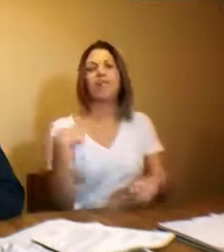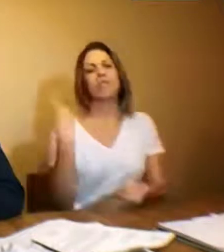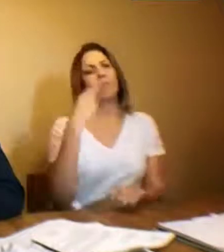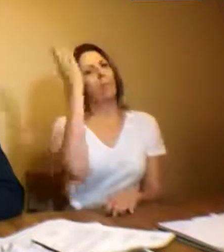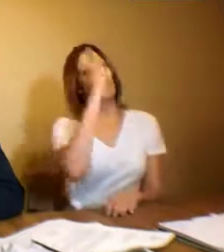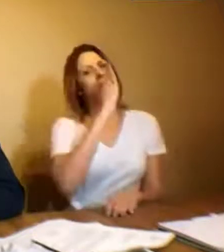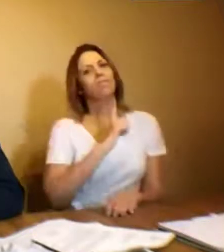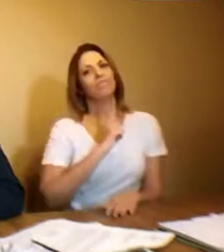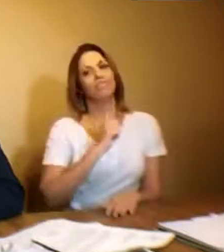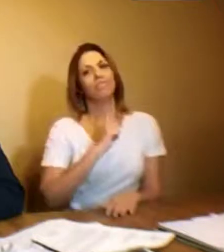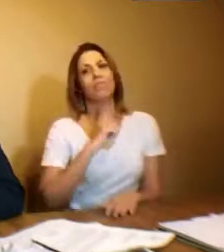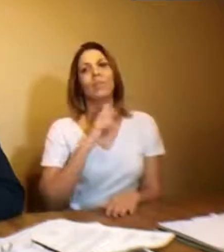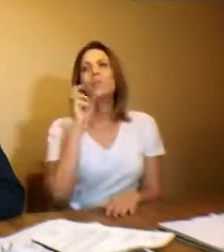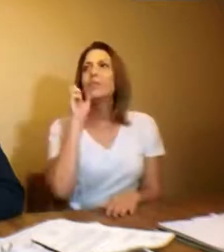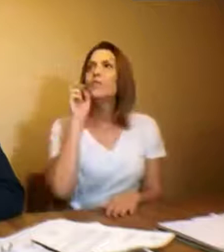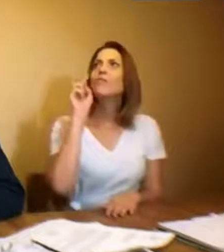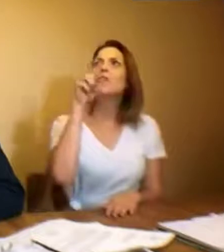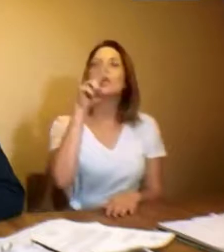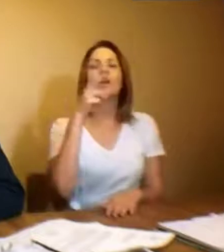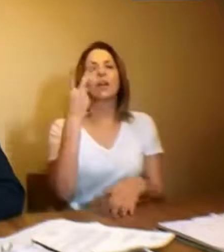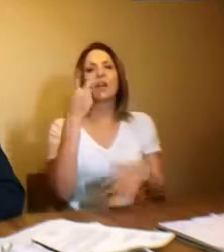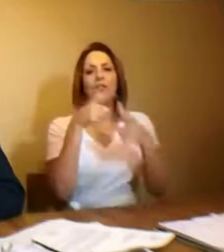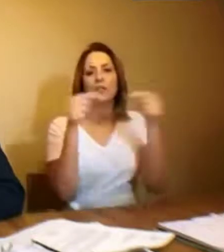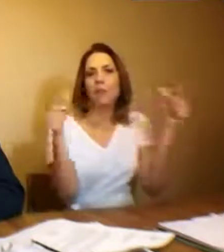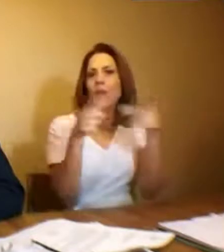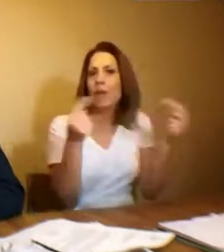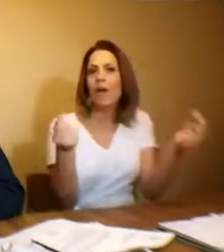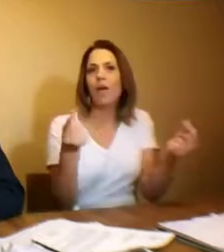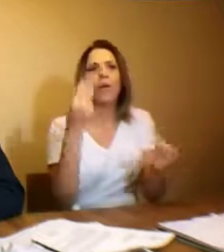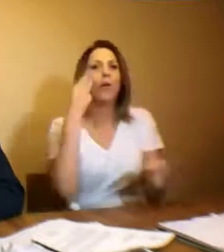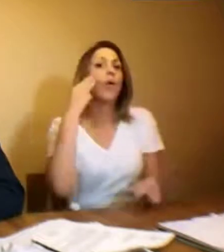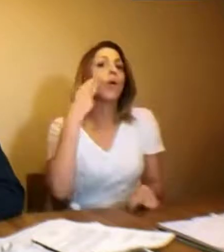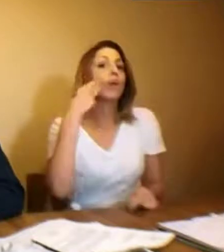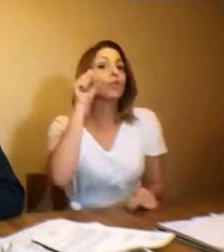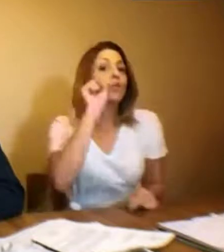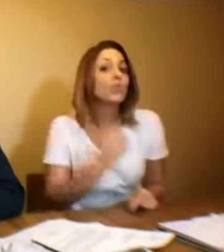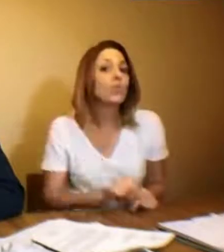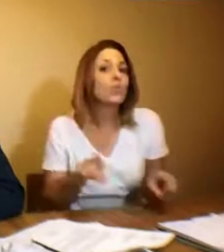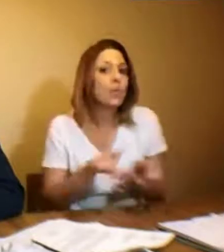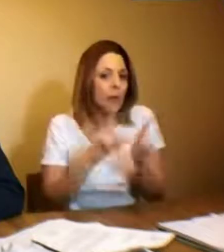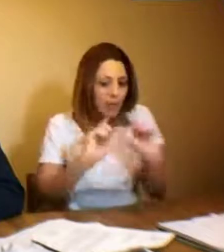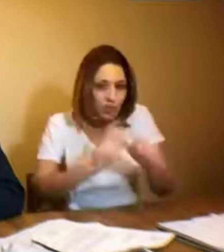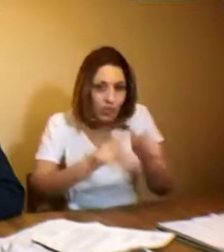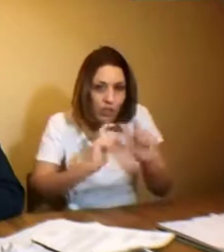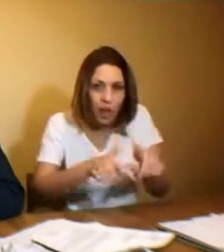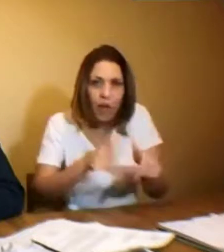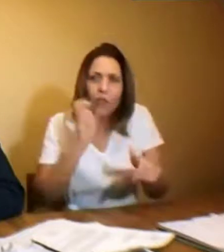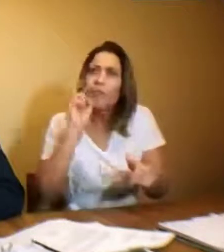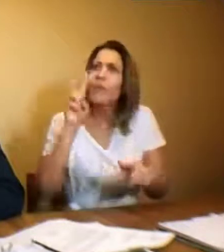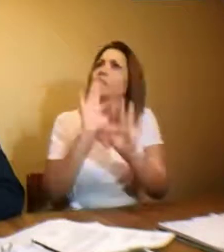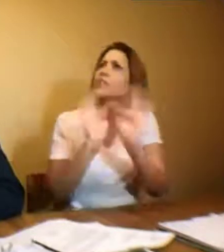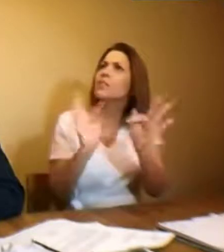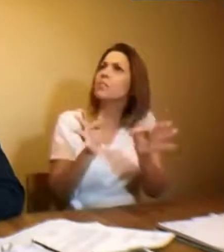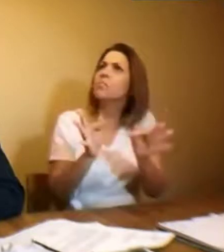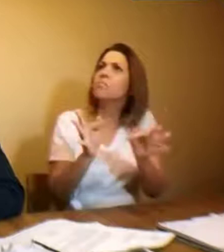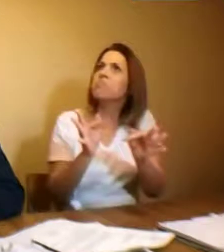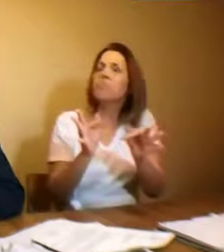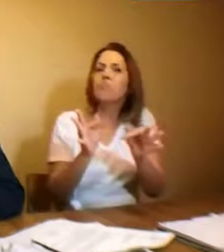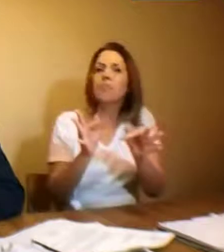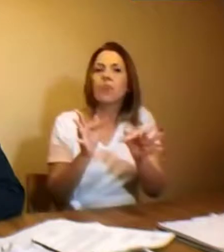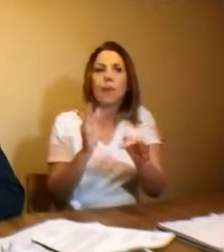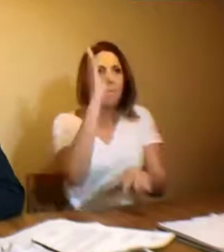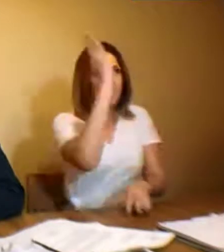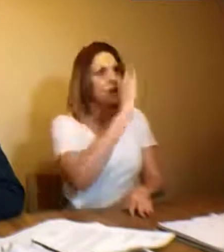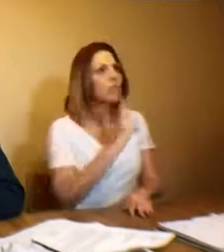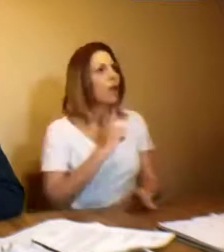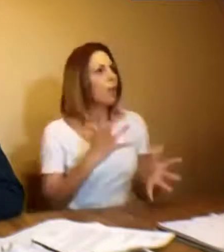países, como o Japão, Coreia do Sul, até mesmo Israel, a gente vê o que eles não têm, comparando-se conosco, e